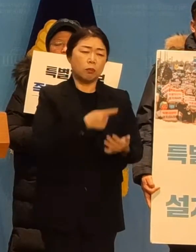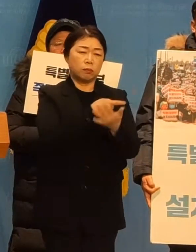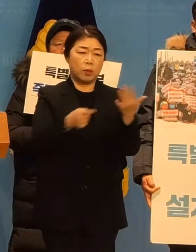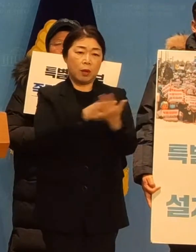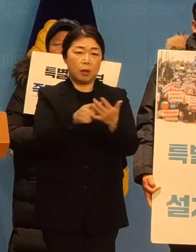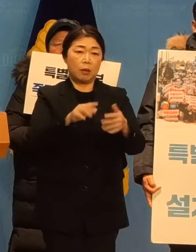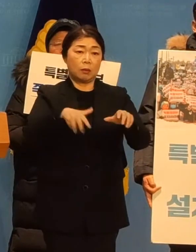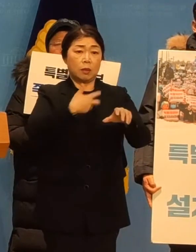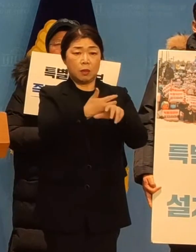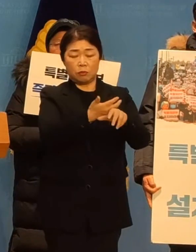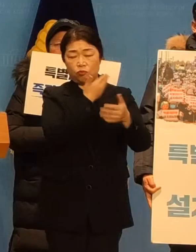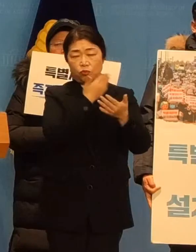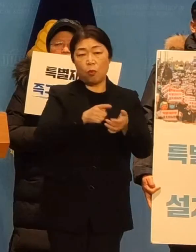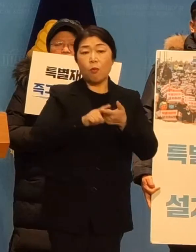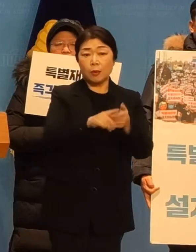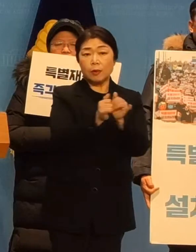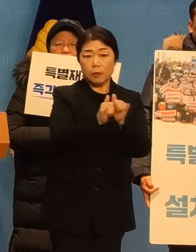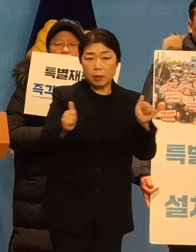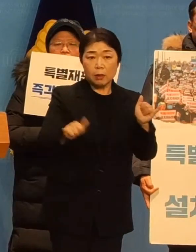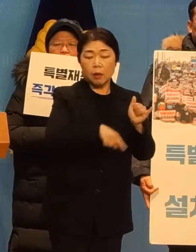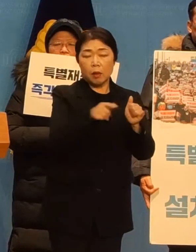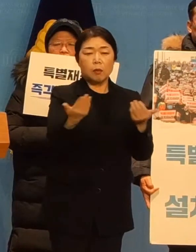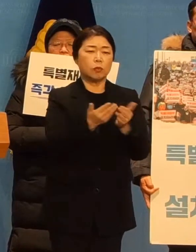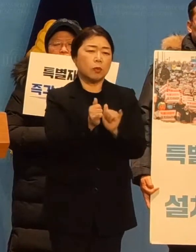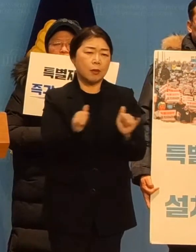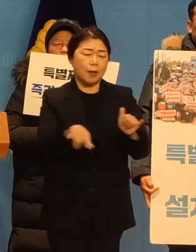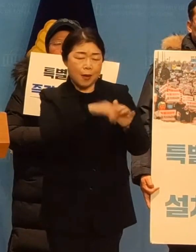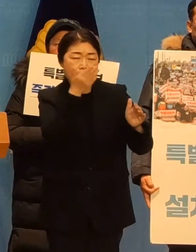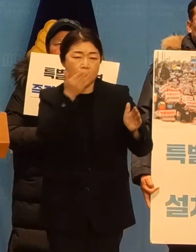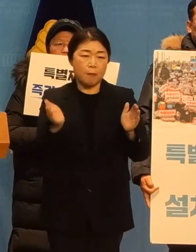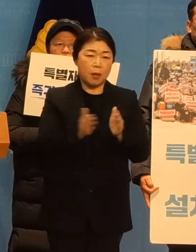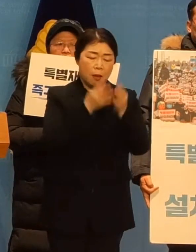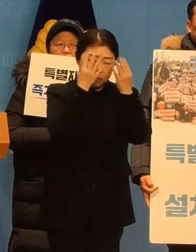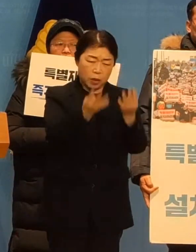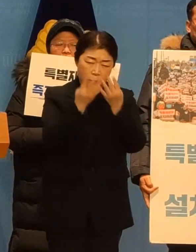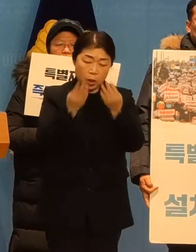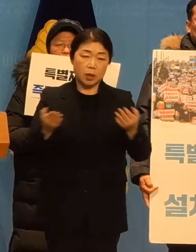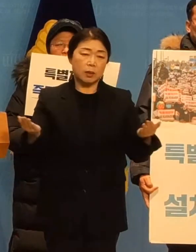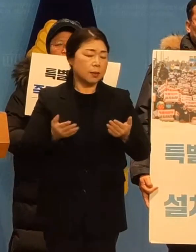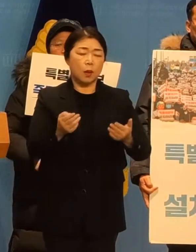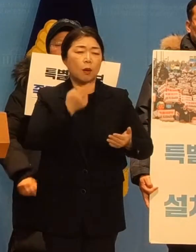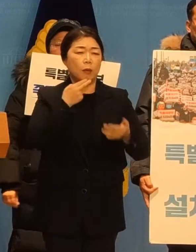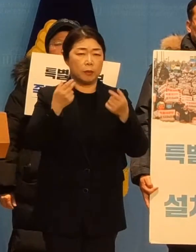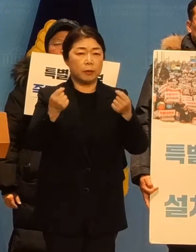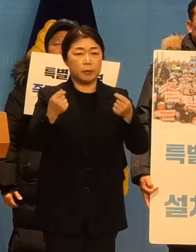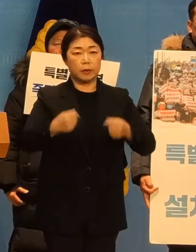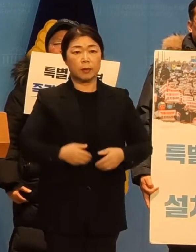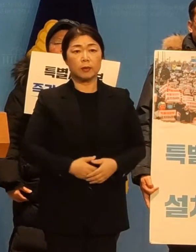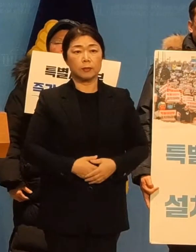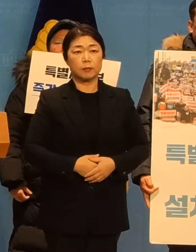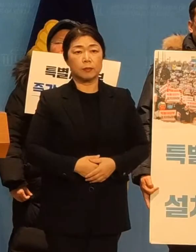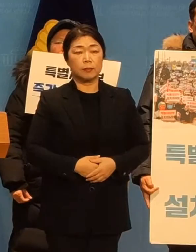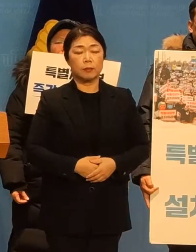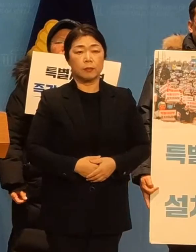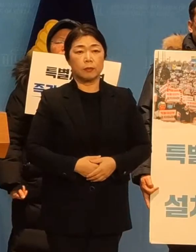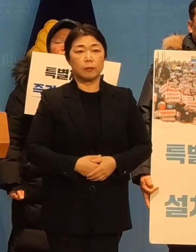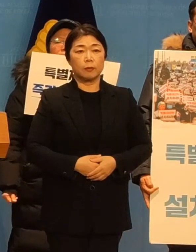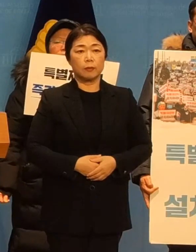내란 중요 임무 종사자들이 줄줄이 풀려나는 상황은 발생하지 않았을